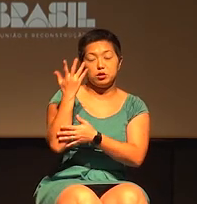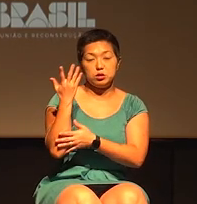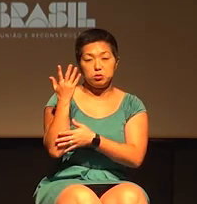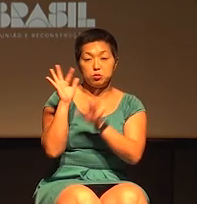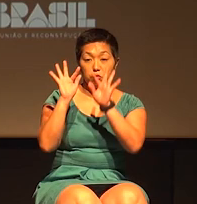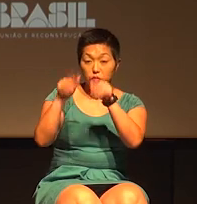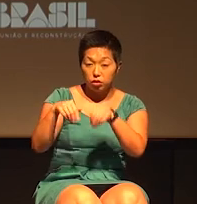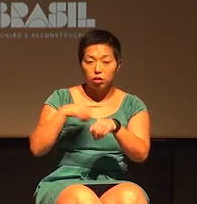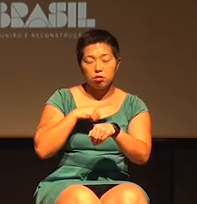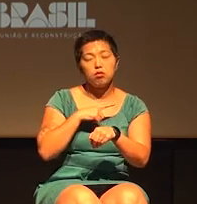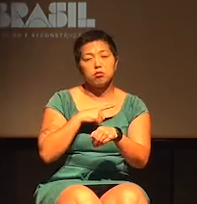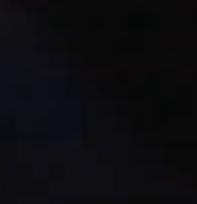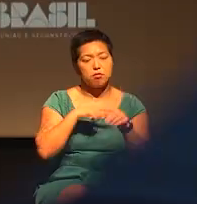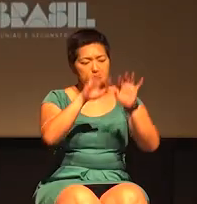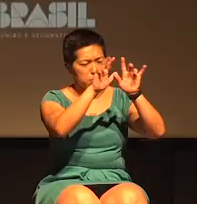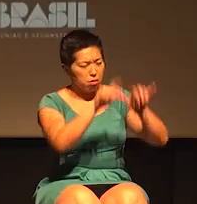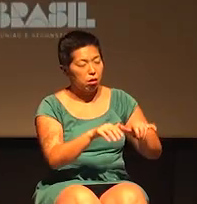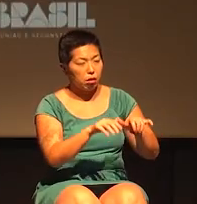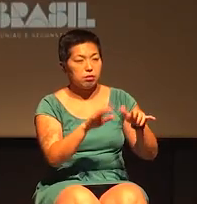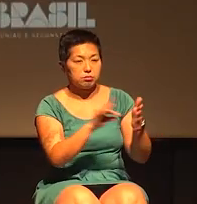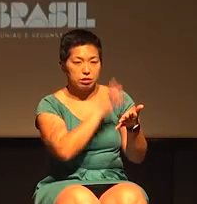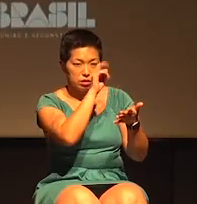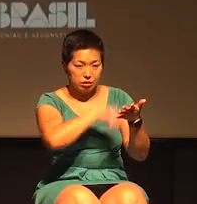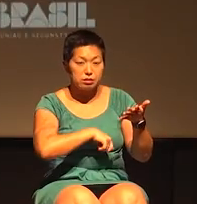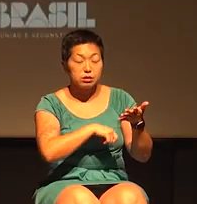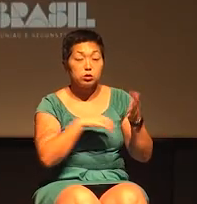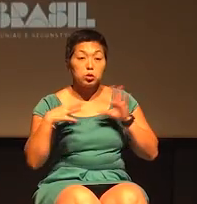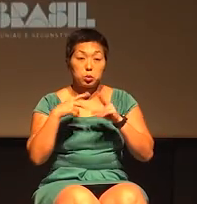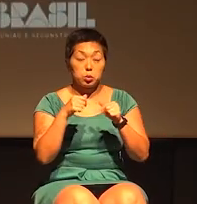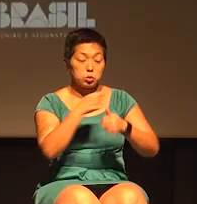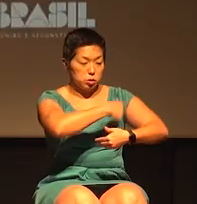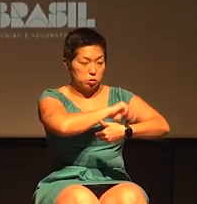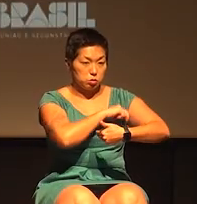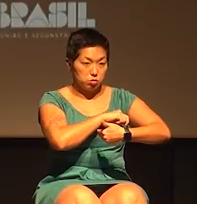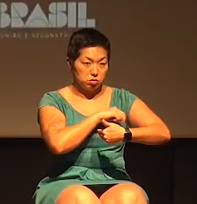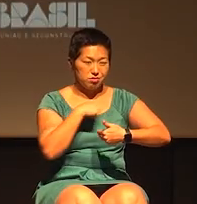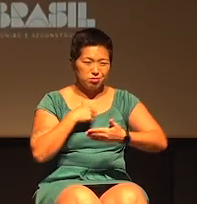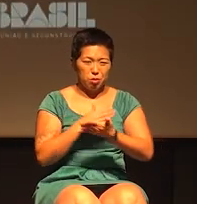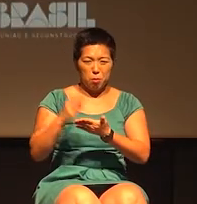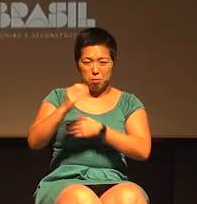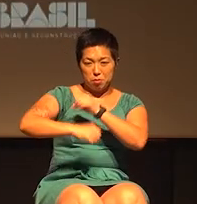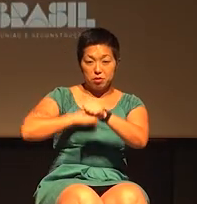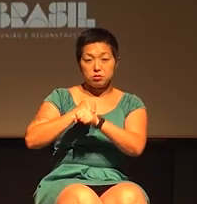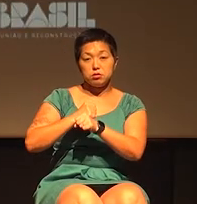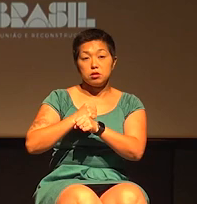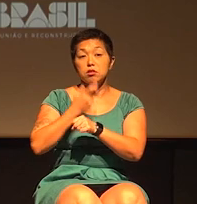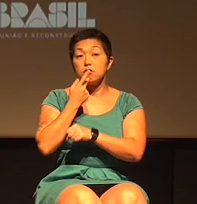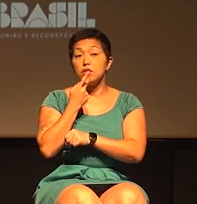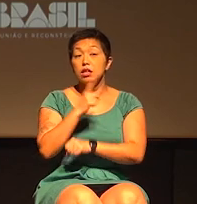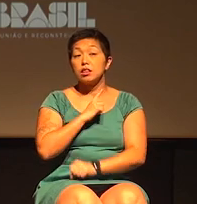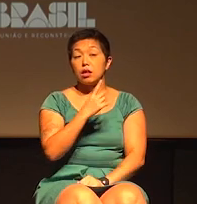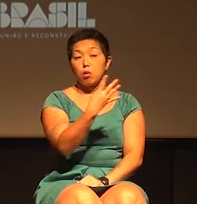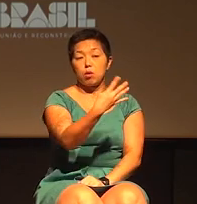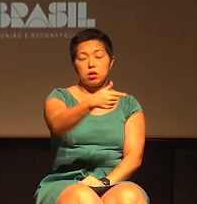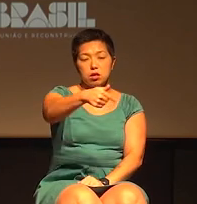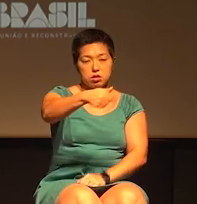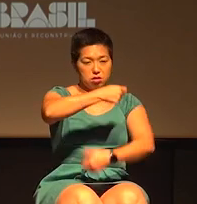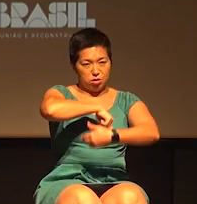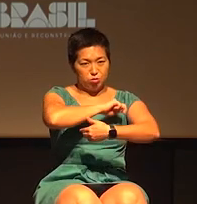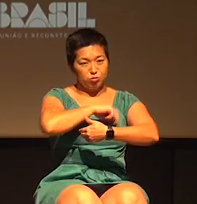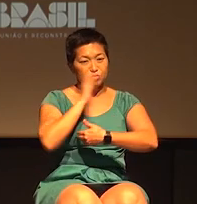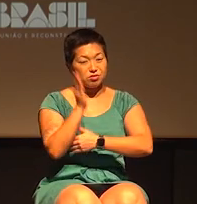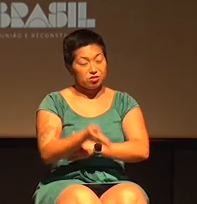eu tava cadastrando agora as cozinhas todas no no início do ano e eu falei gente a gente chegou no número de 47